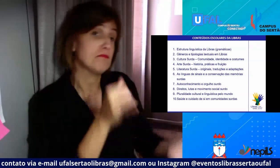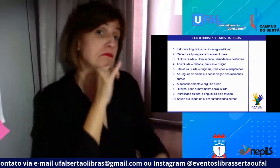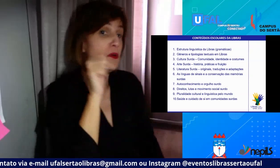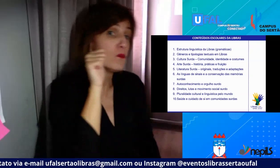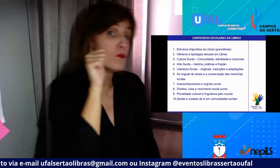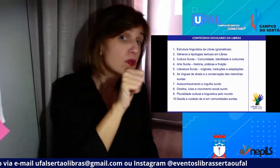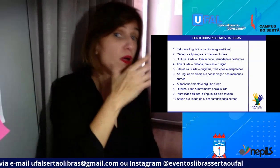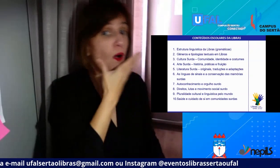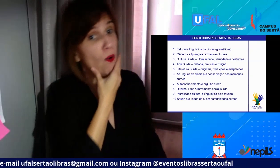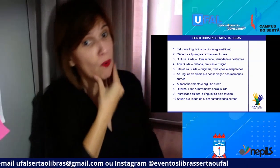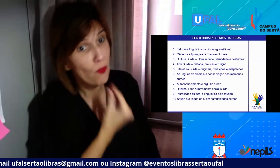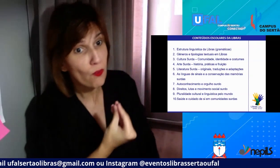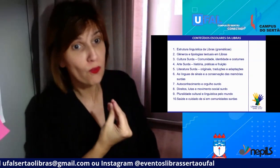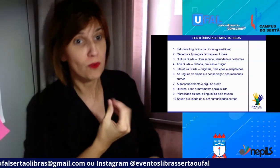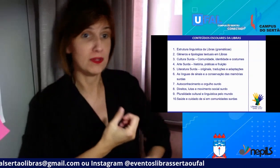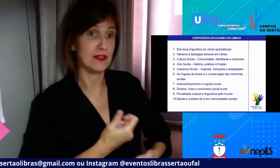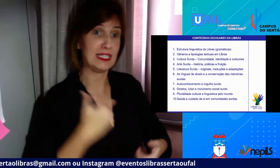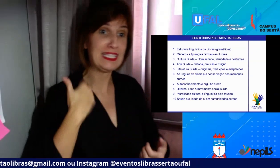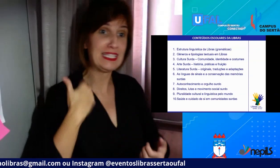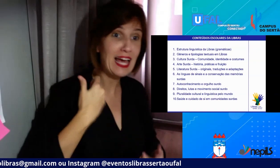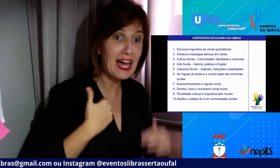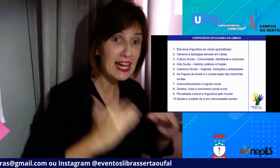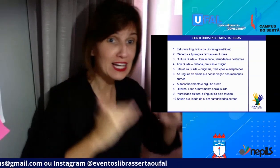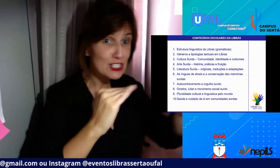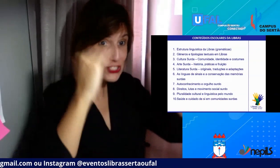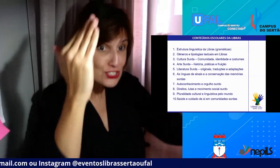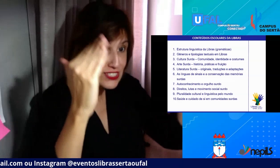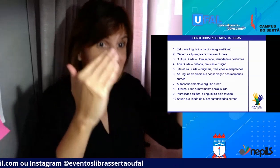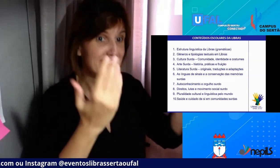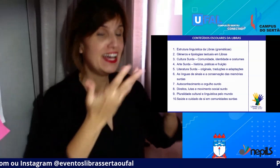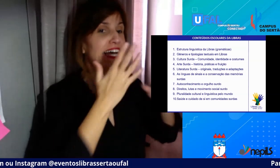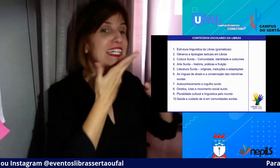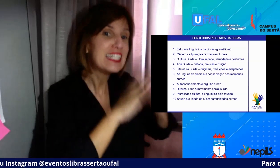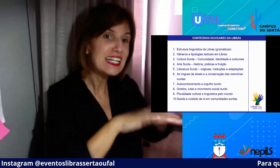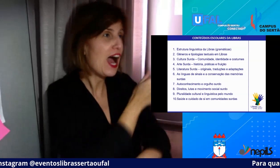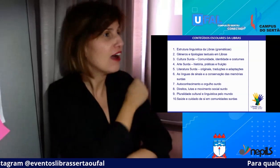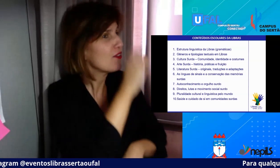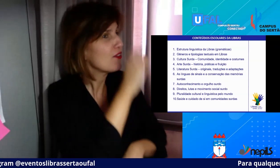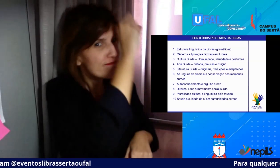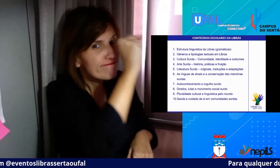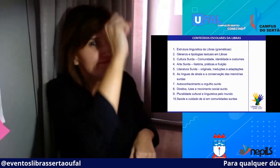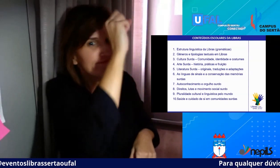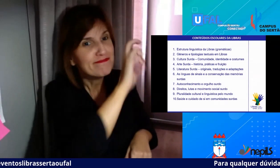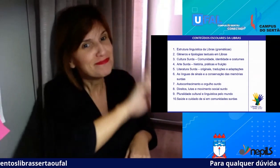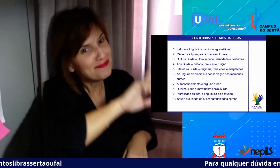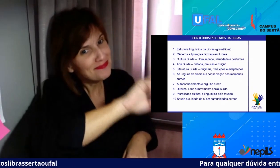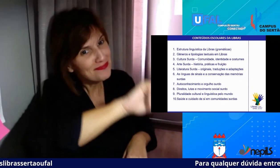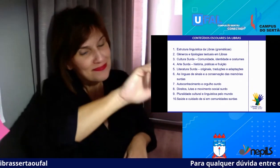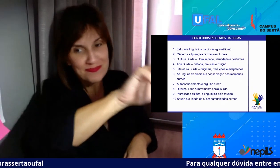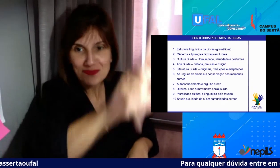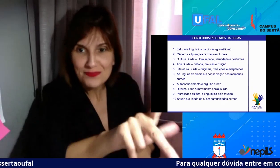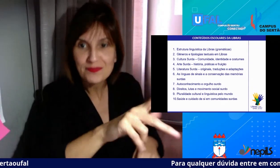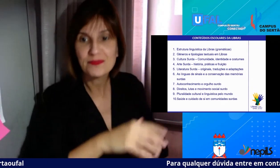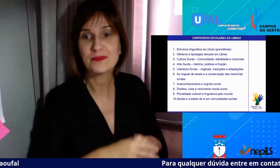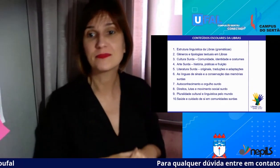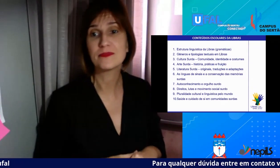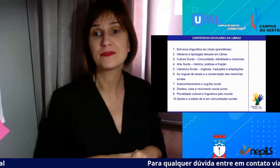A poesia e os mais diversos tipos de arte, as questões de gênero também, homens,